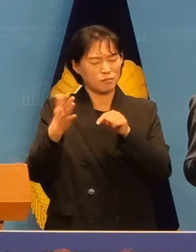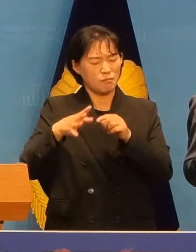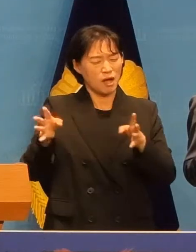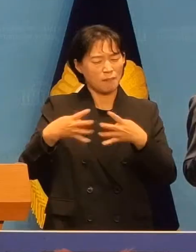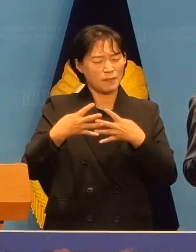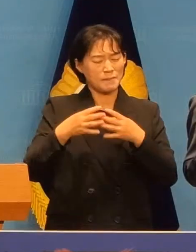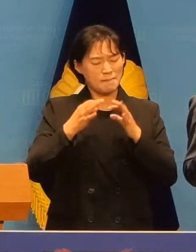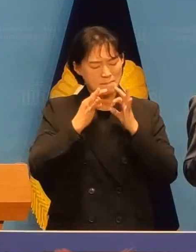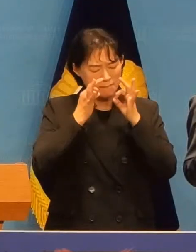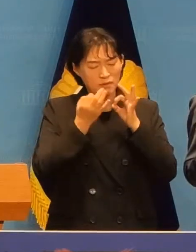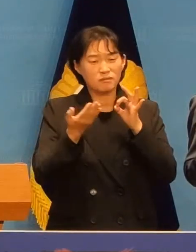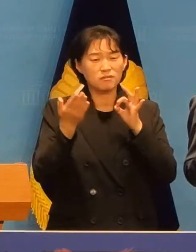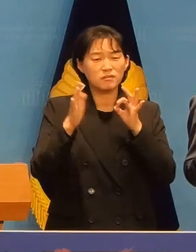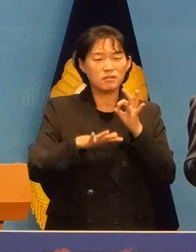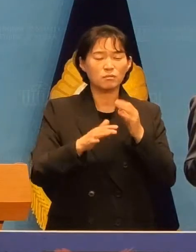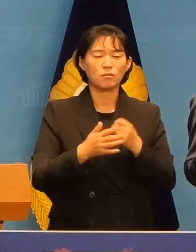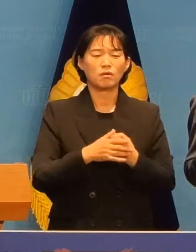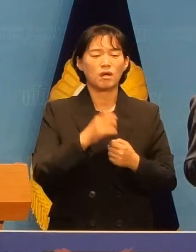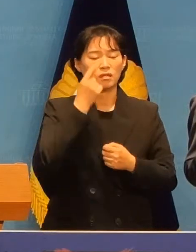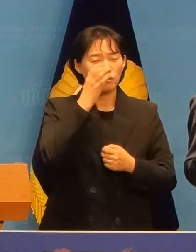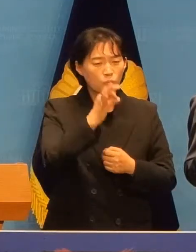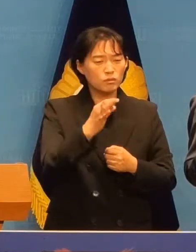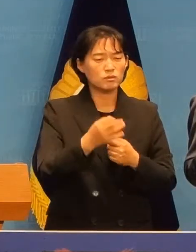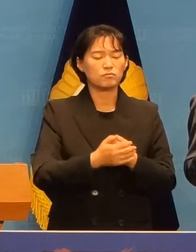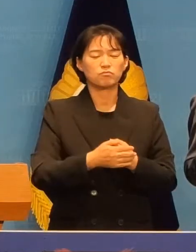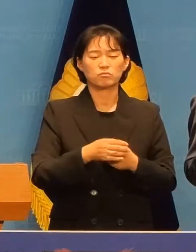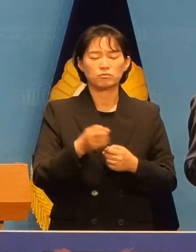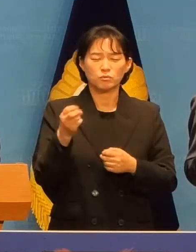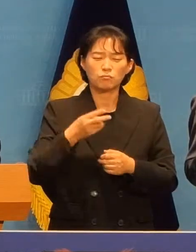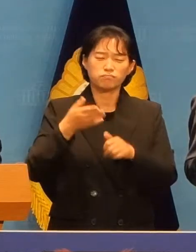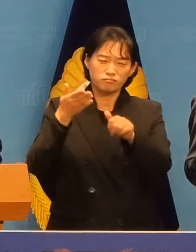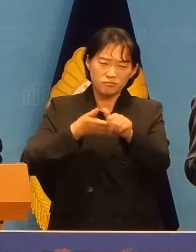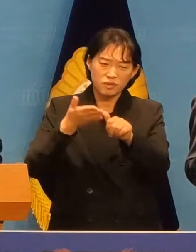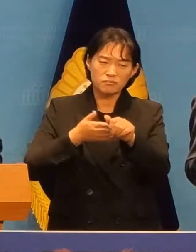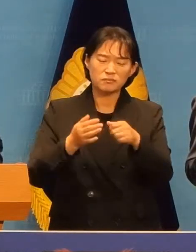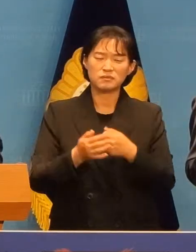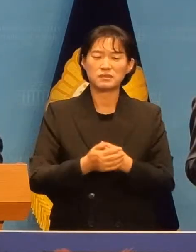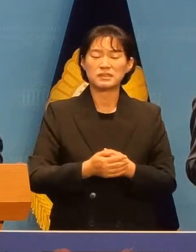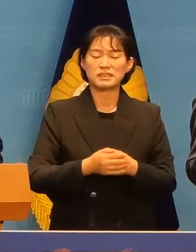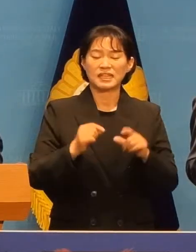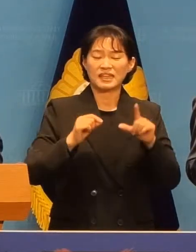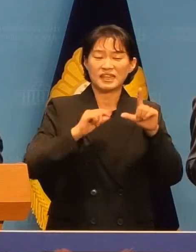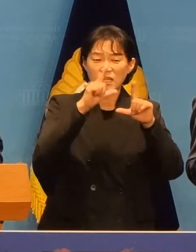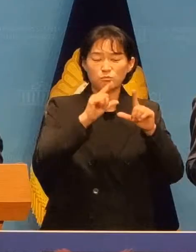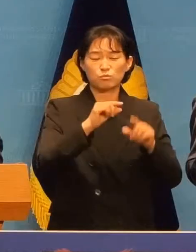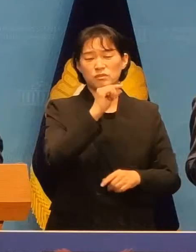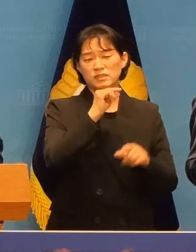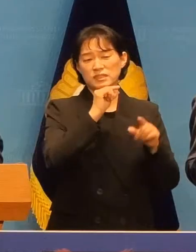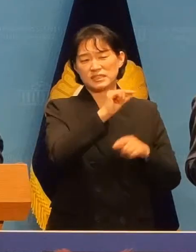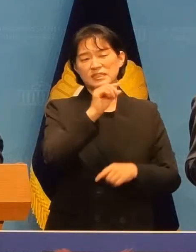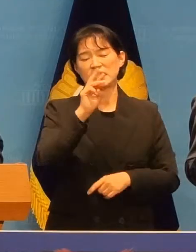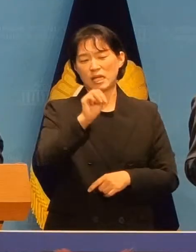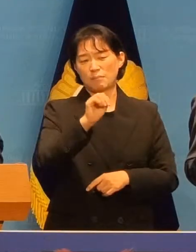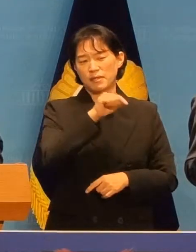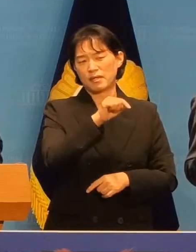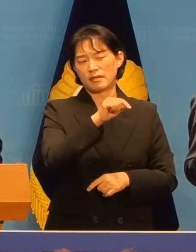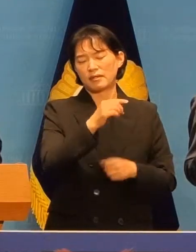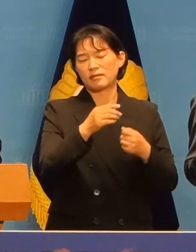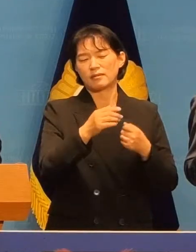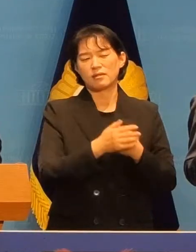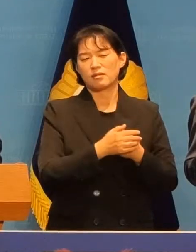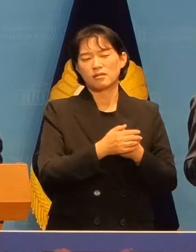다했습니다. 그러나 임금과 핵심 요구 대부분은 GM의 권한과 개입 때문에 해결되지